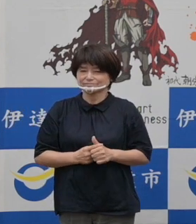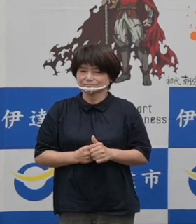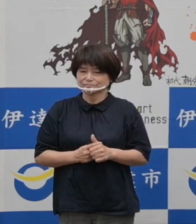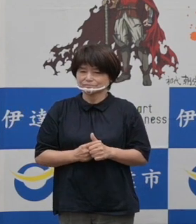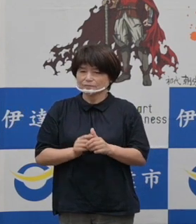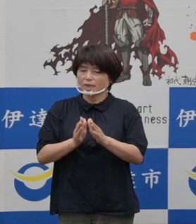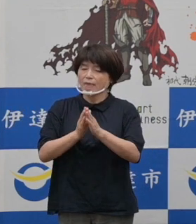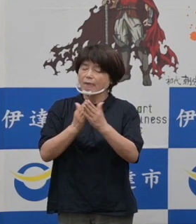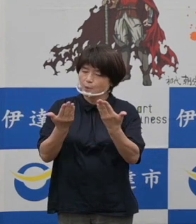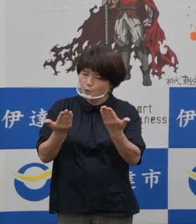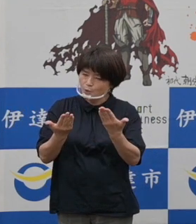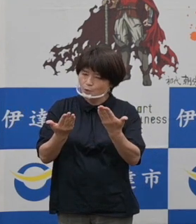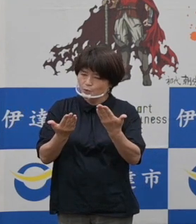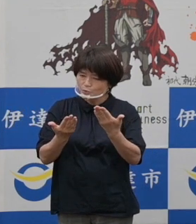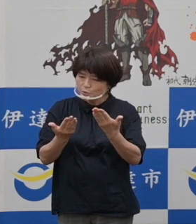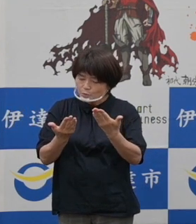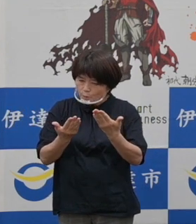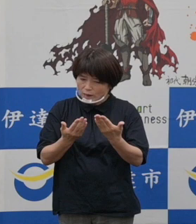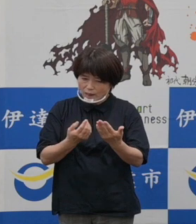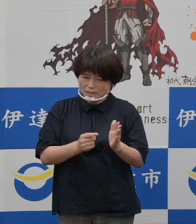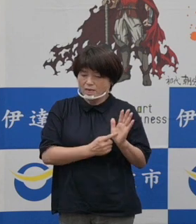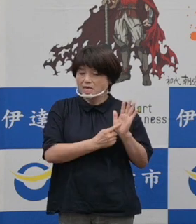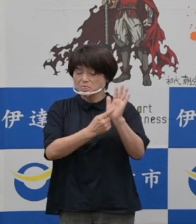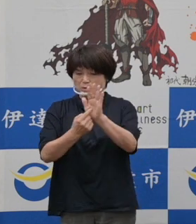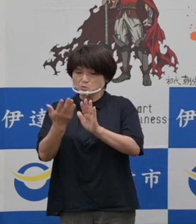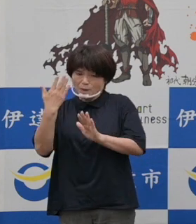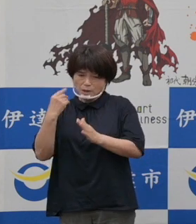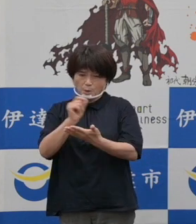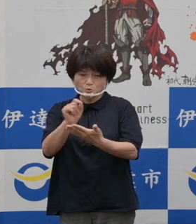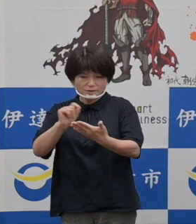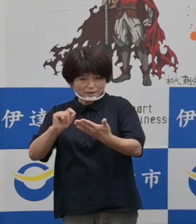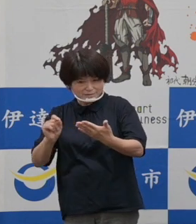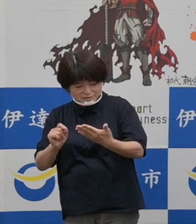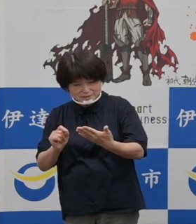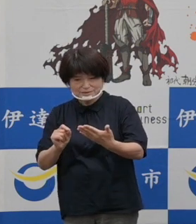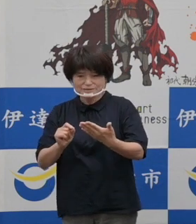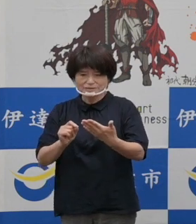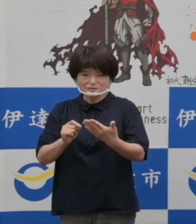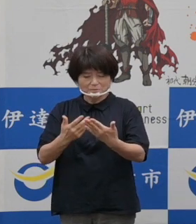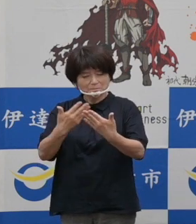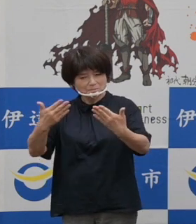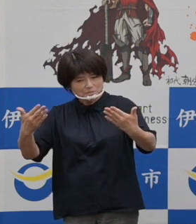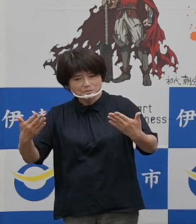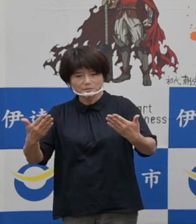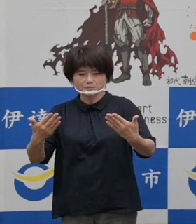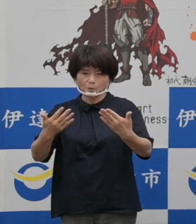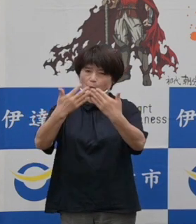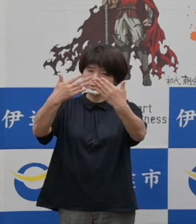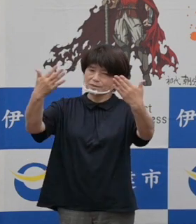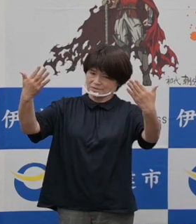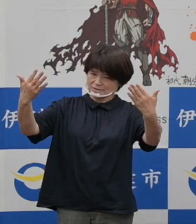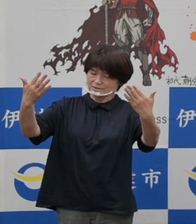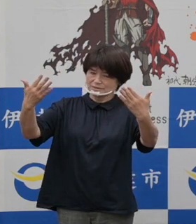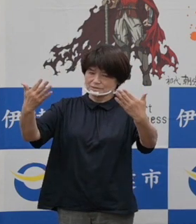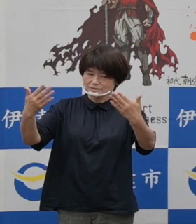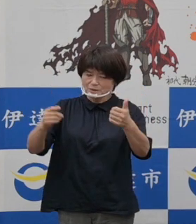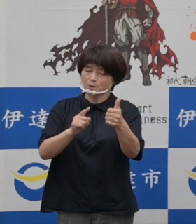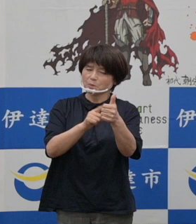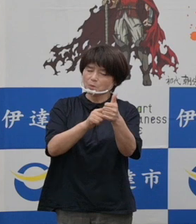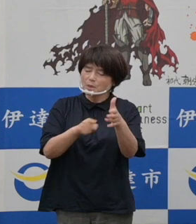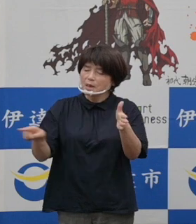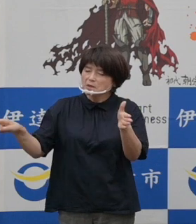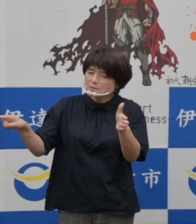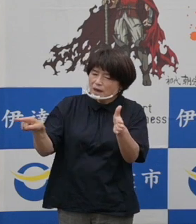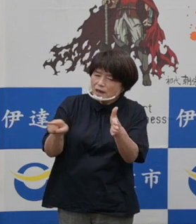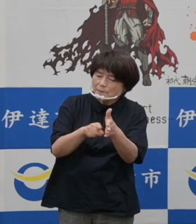絵本原画やデビュー前のスケッチ、それから油彩などの展示を踏まえまして、作者のこれまでの足取りをたど